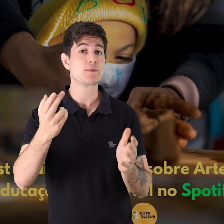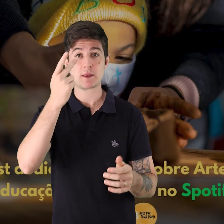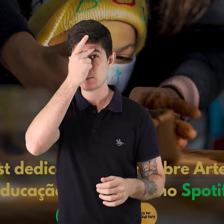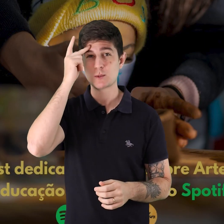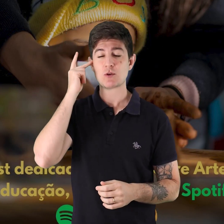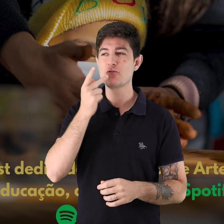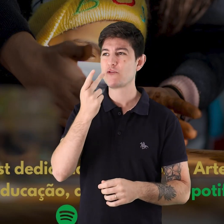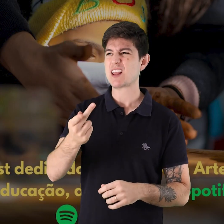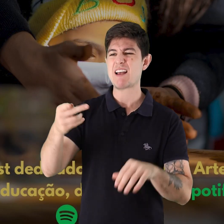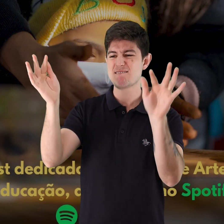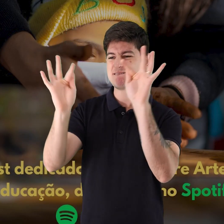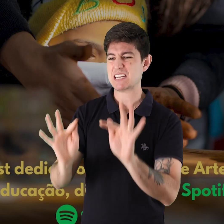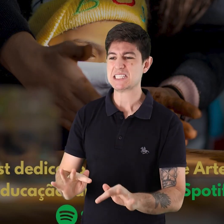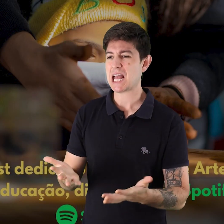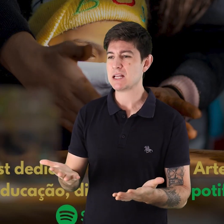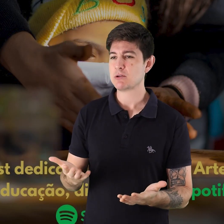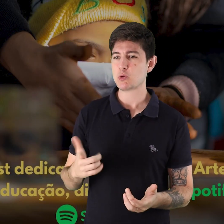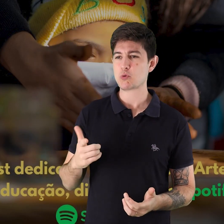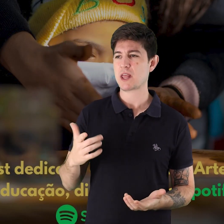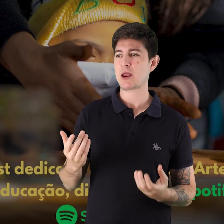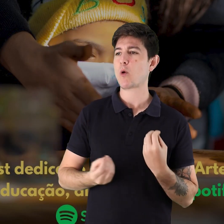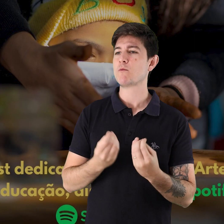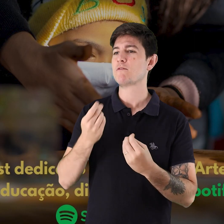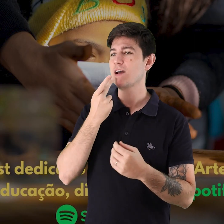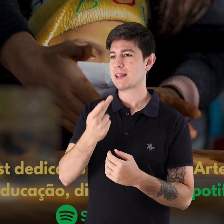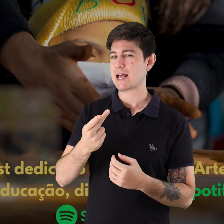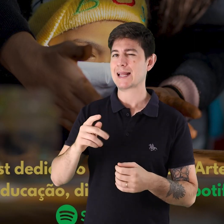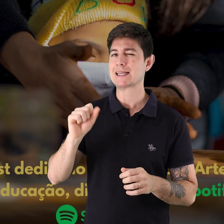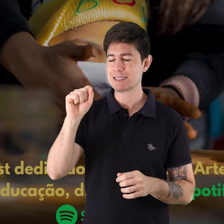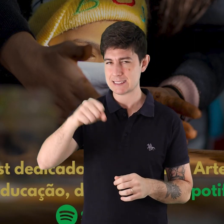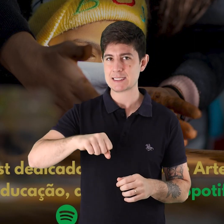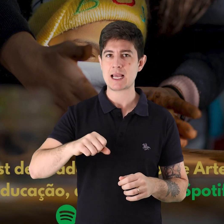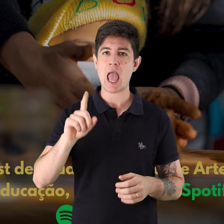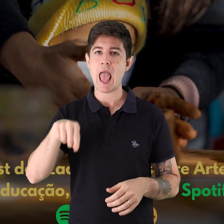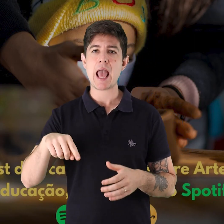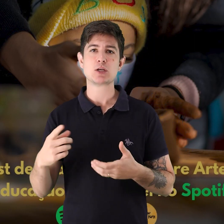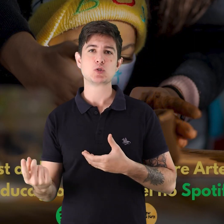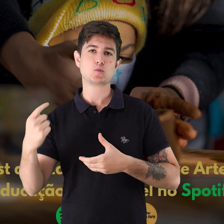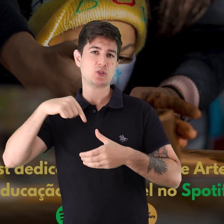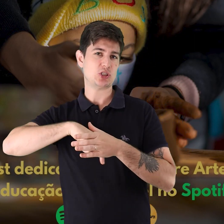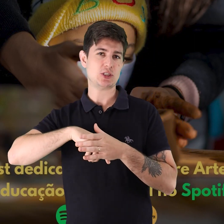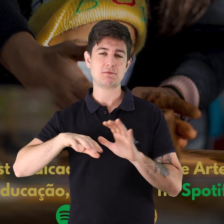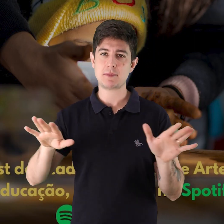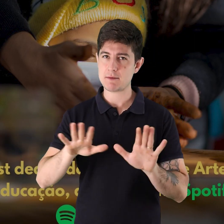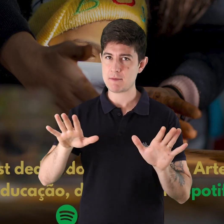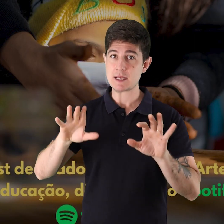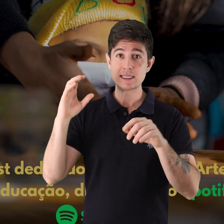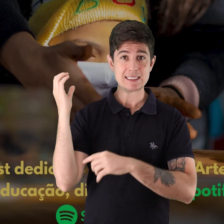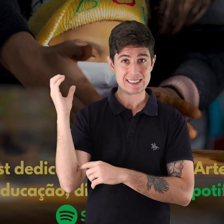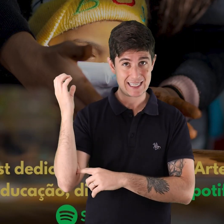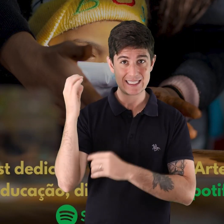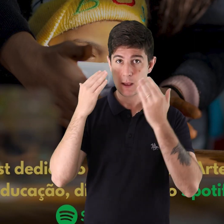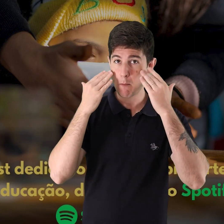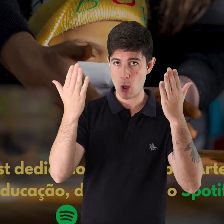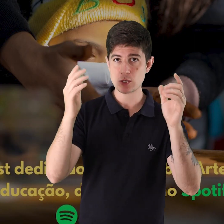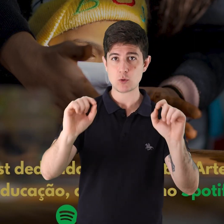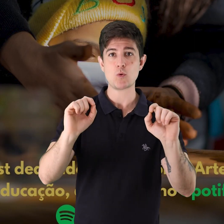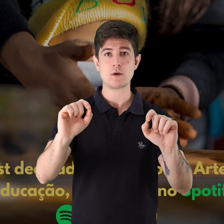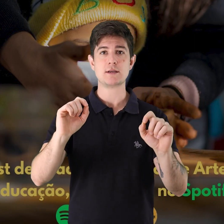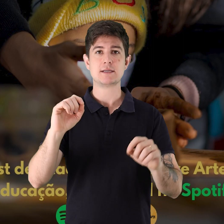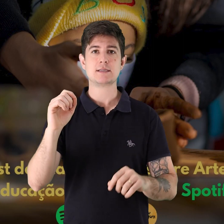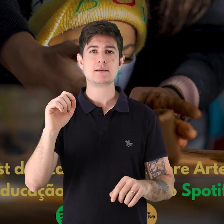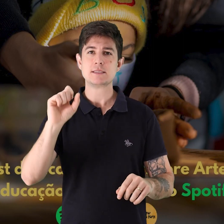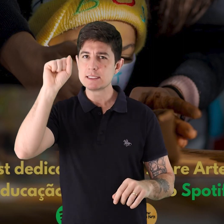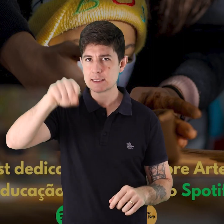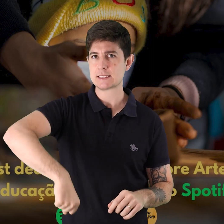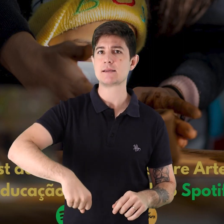gente que fala assim, a felicidade é subjetiva, né? Não, a felicidade não é subjetiva. A felicidade, a ciência mostra que sim,